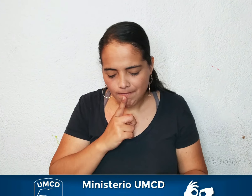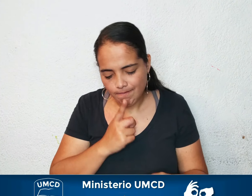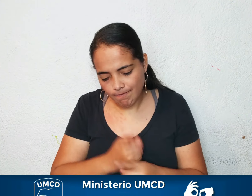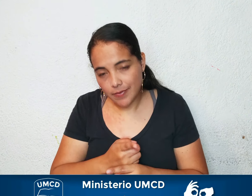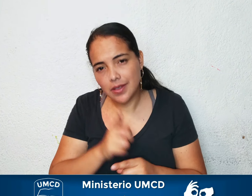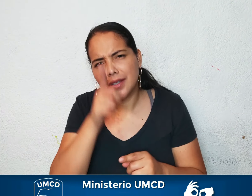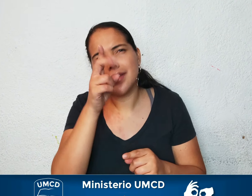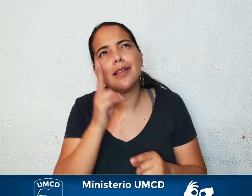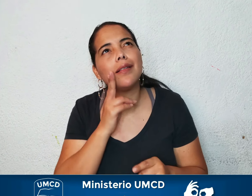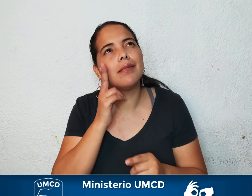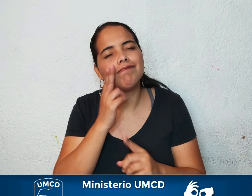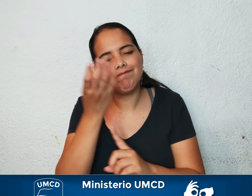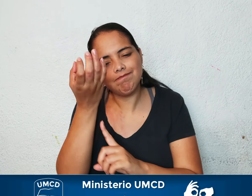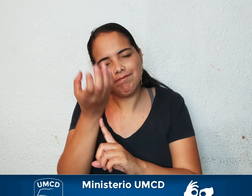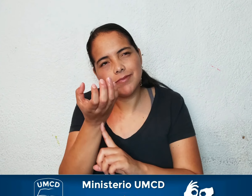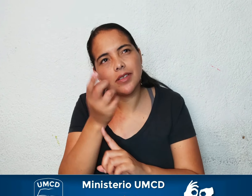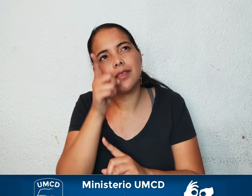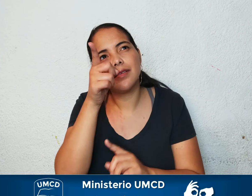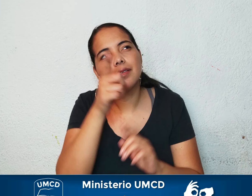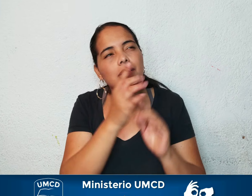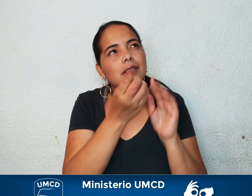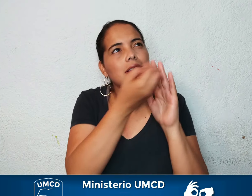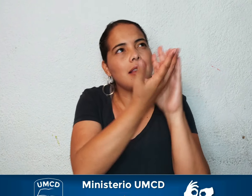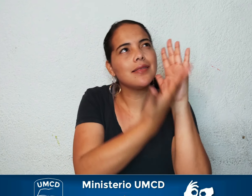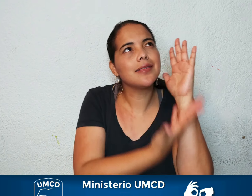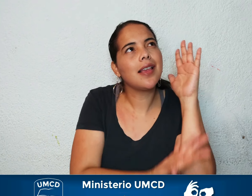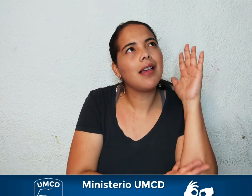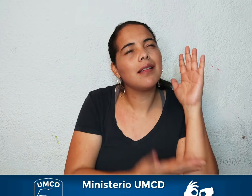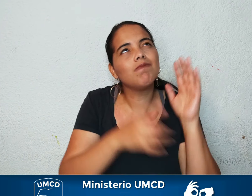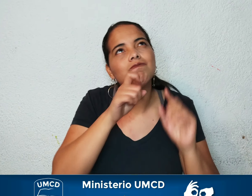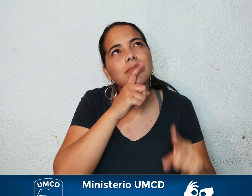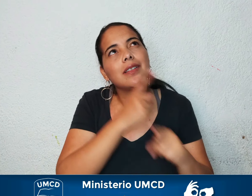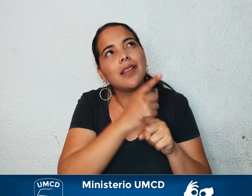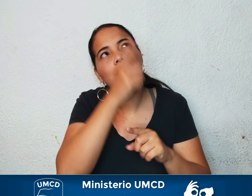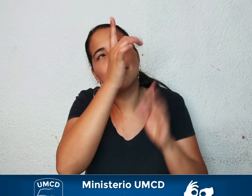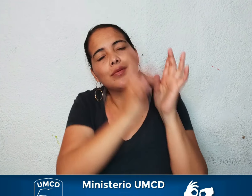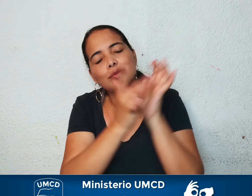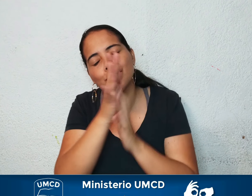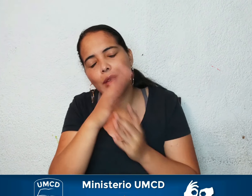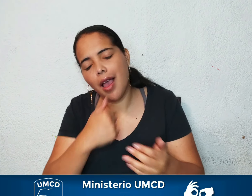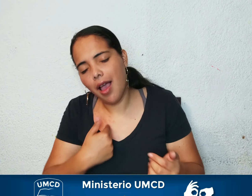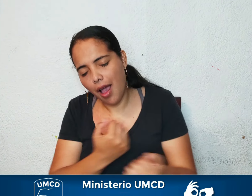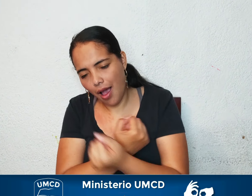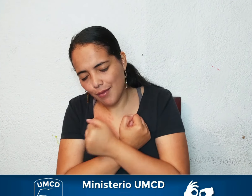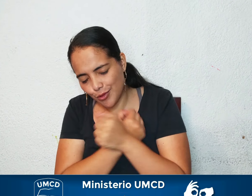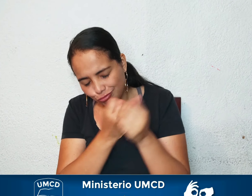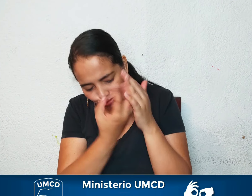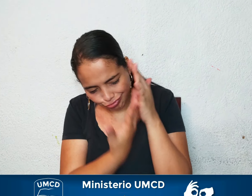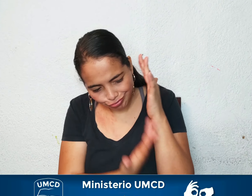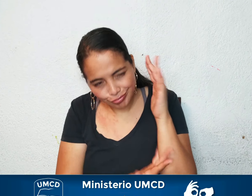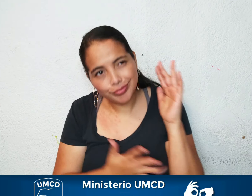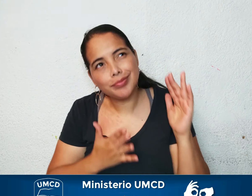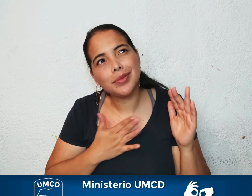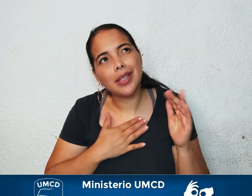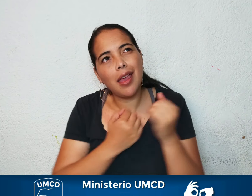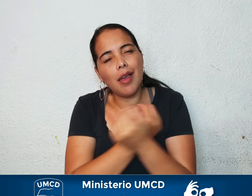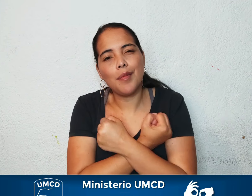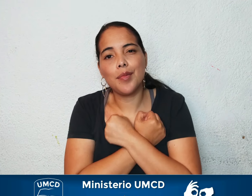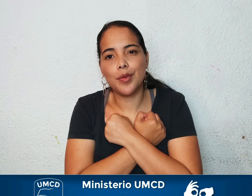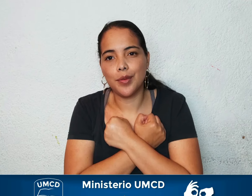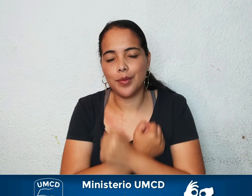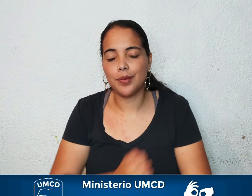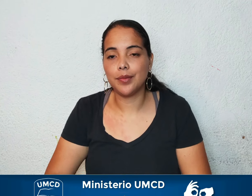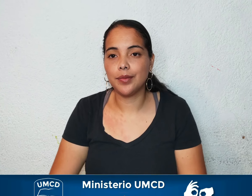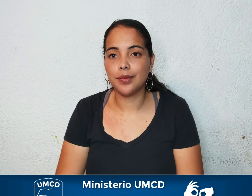y la sangre era la sangre del Cordero inmolado, que moría para el perdón de nuestros